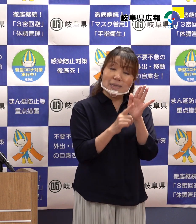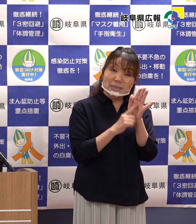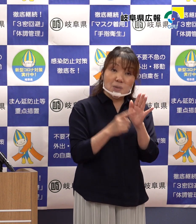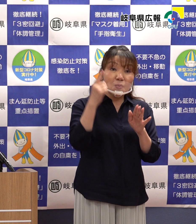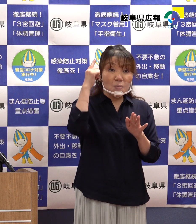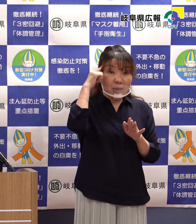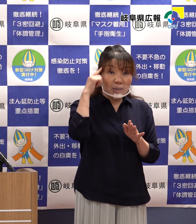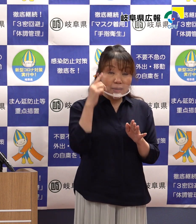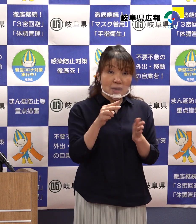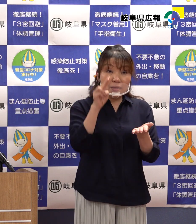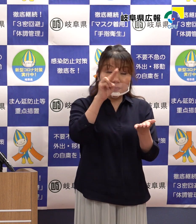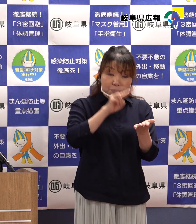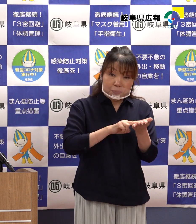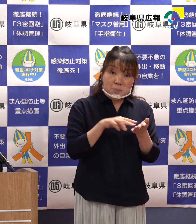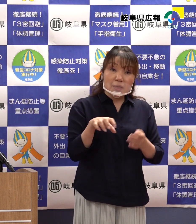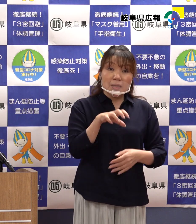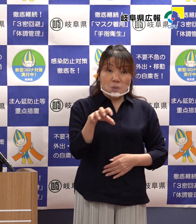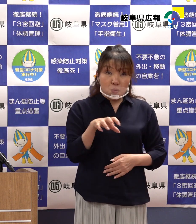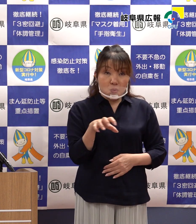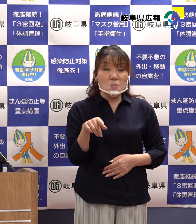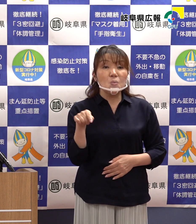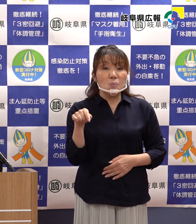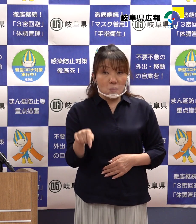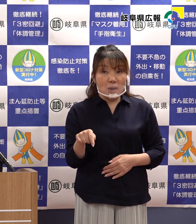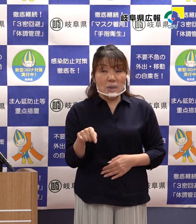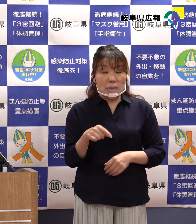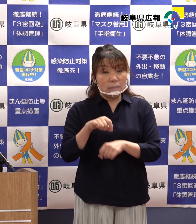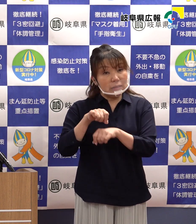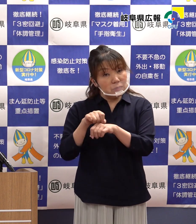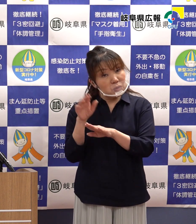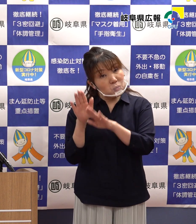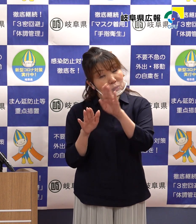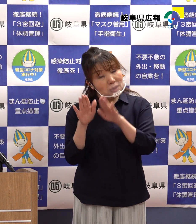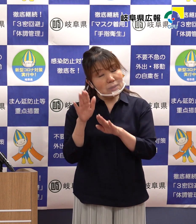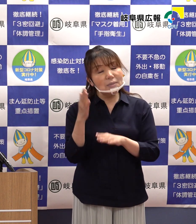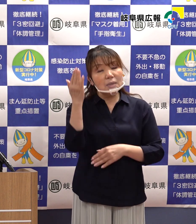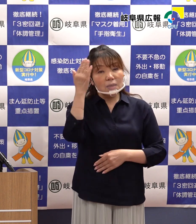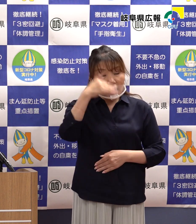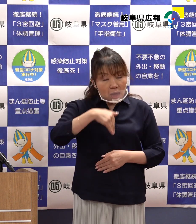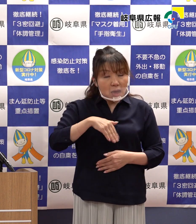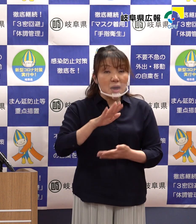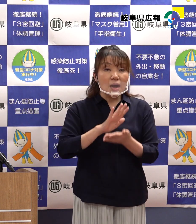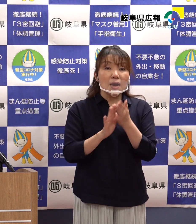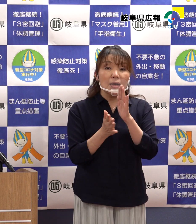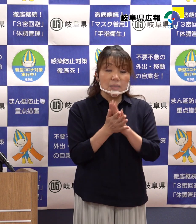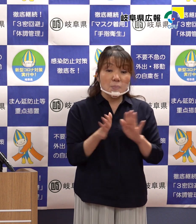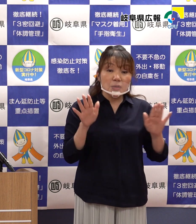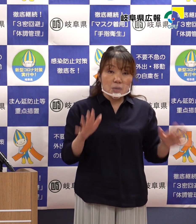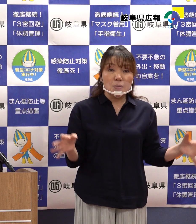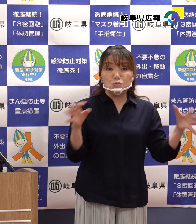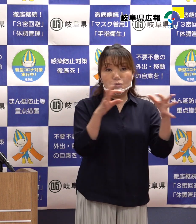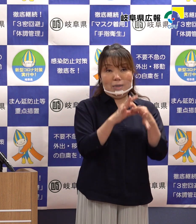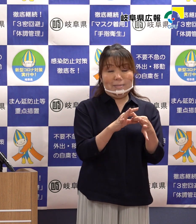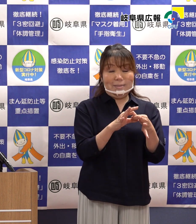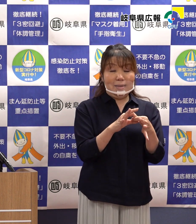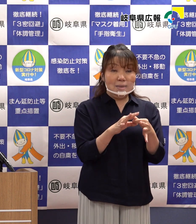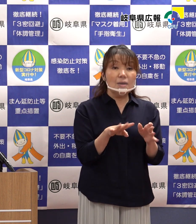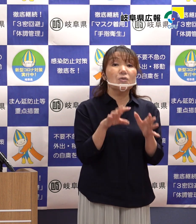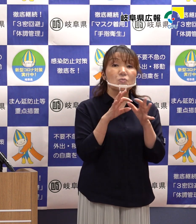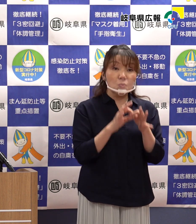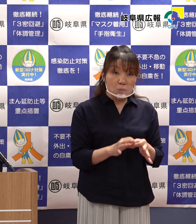打ち出した頃っていうのはやっぱり相当厳しい状態だったんだなということを改めて思うわけです。それが